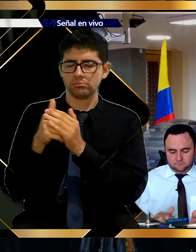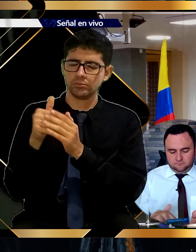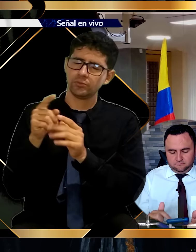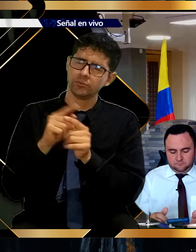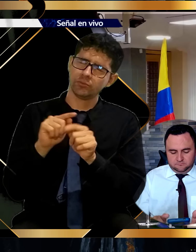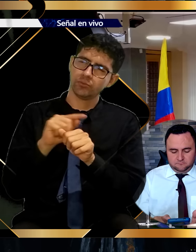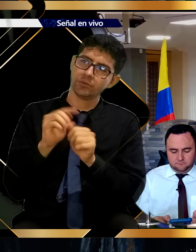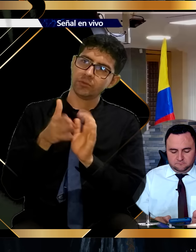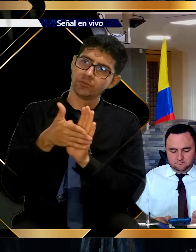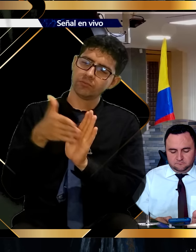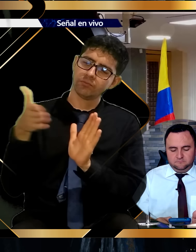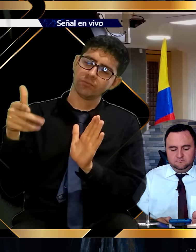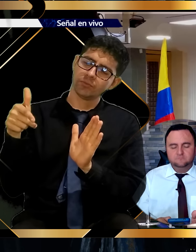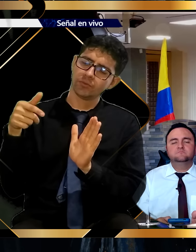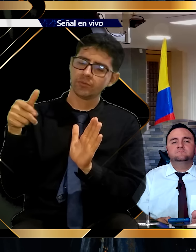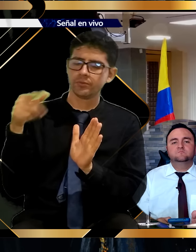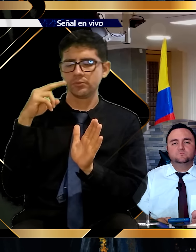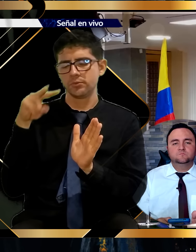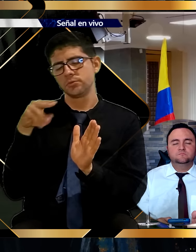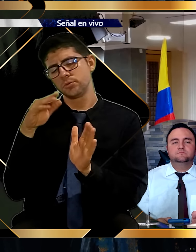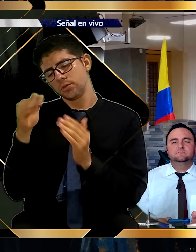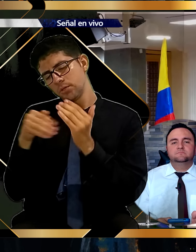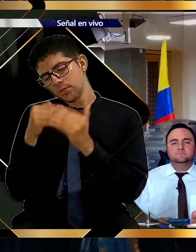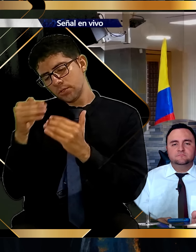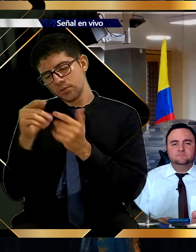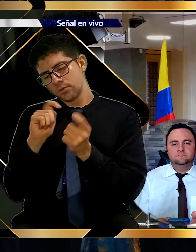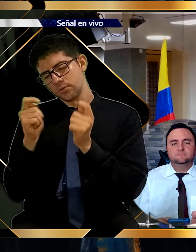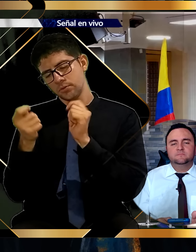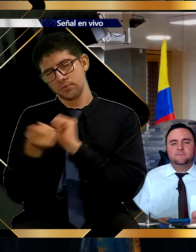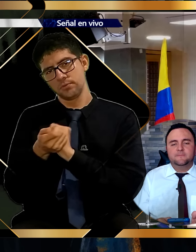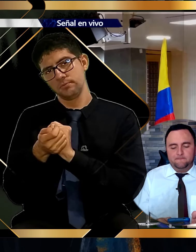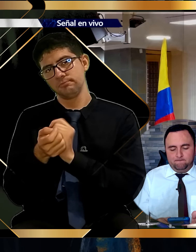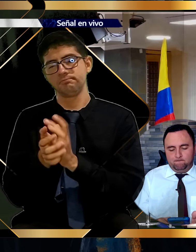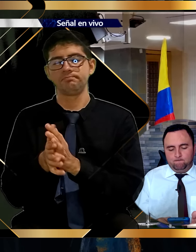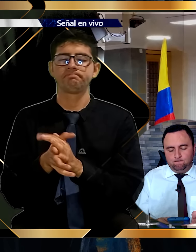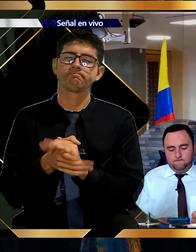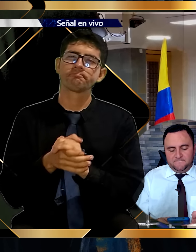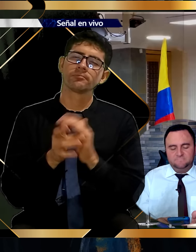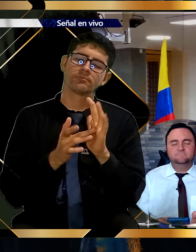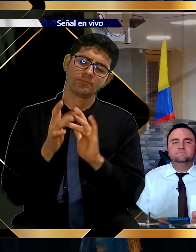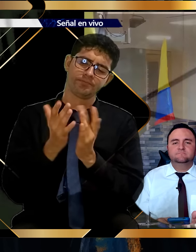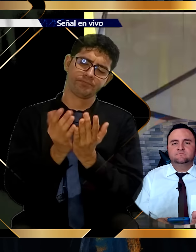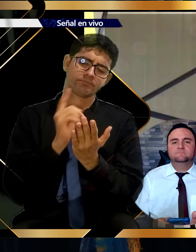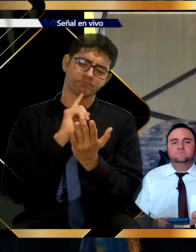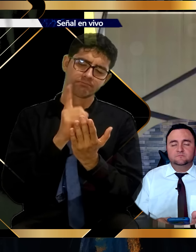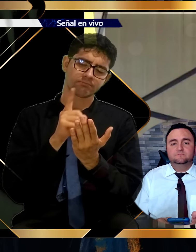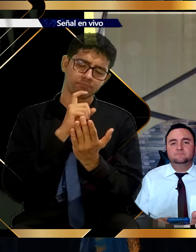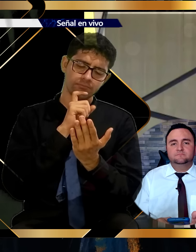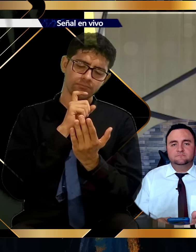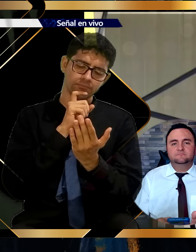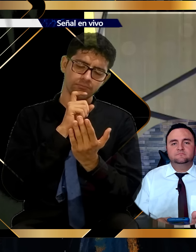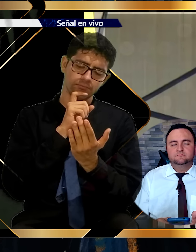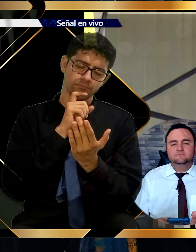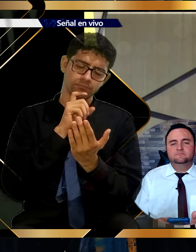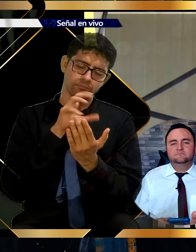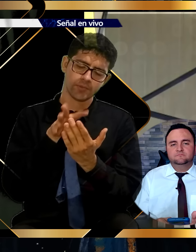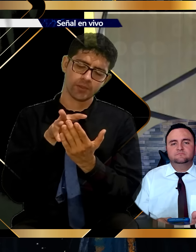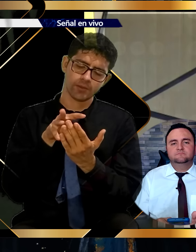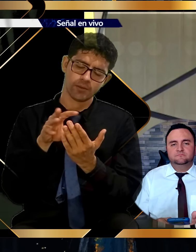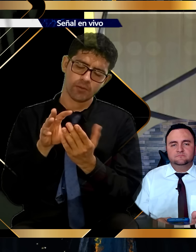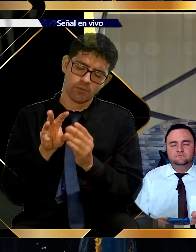Y la Biblia aquí dice, ese versículo que hemos leído, dice, aguardando la esperanza bienaventurada,